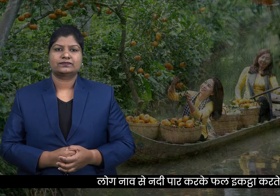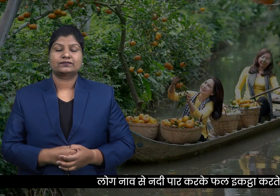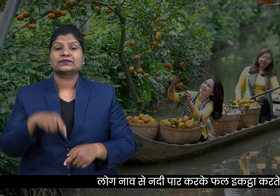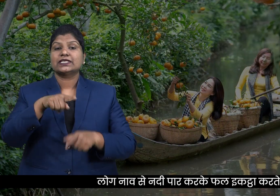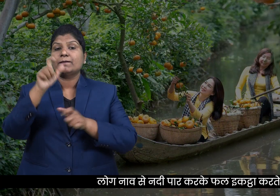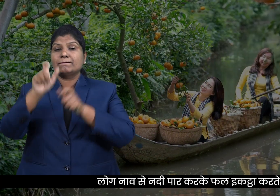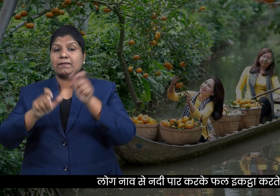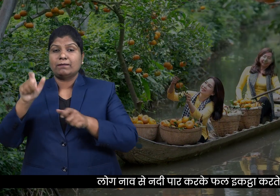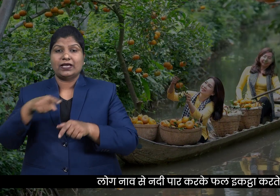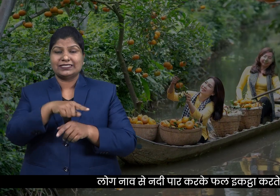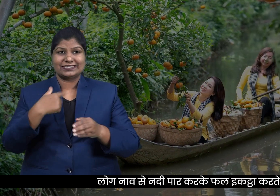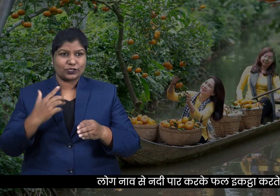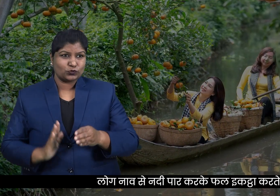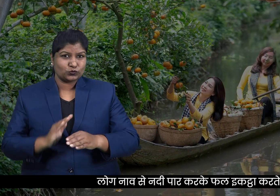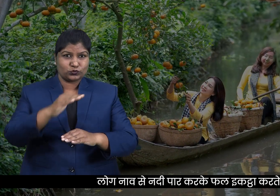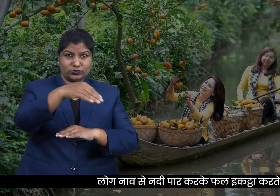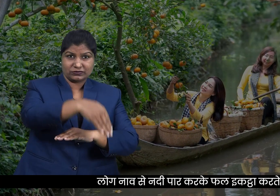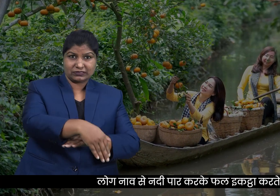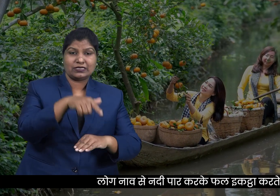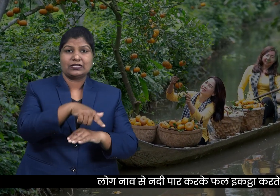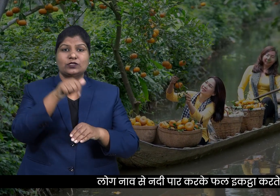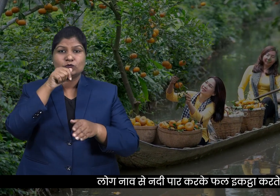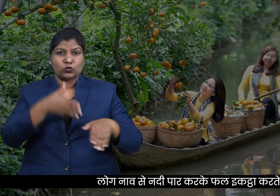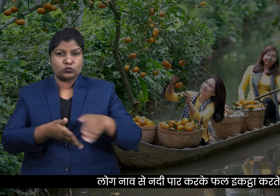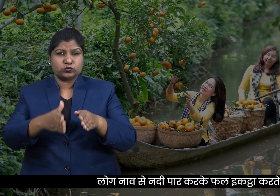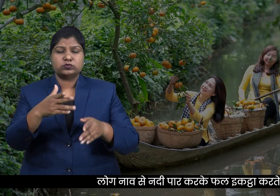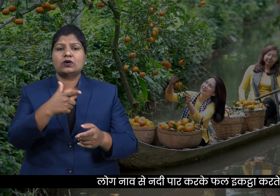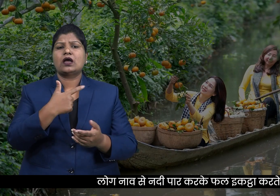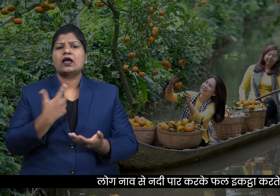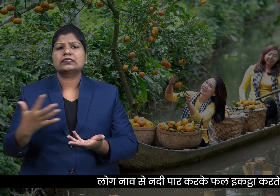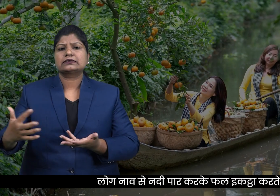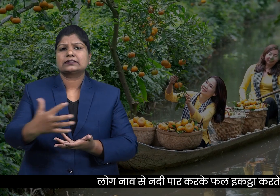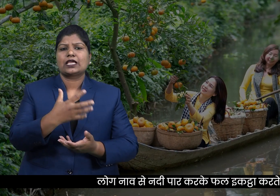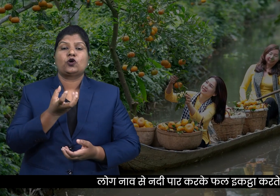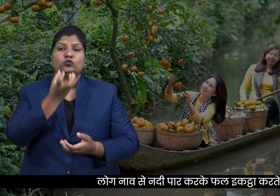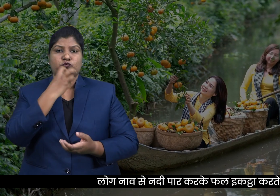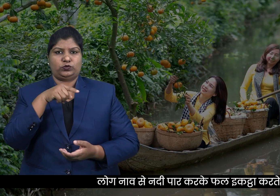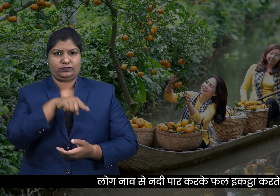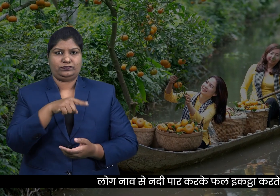लोग नाव से नदी पार करके फल इकट्ठा करते हैं।